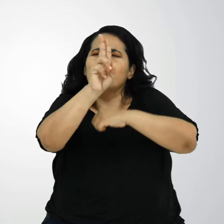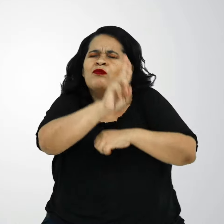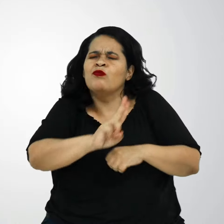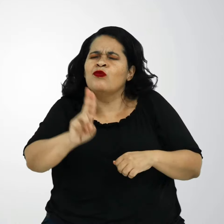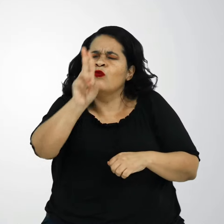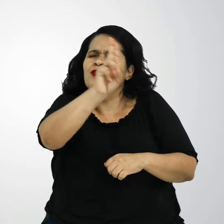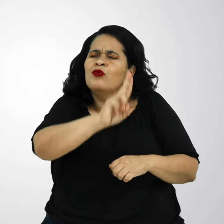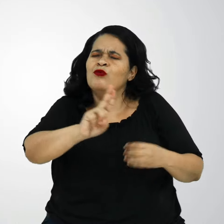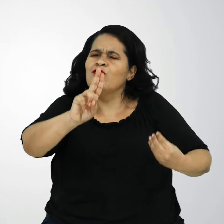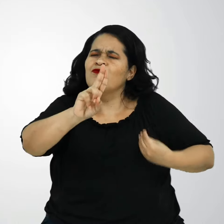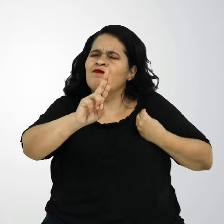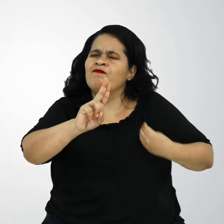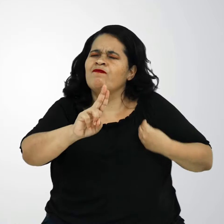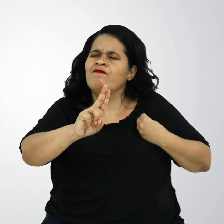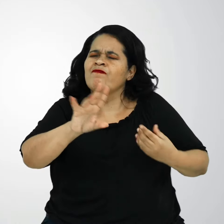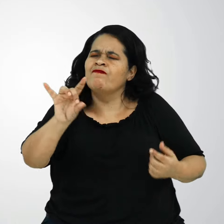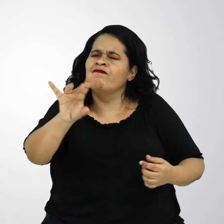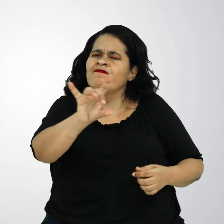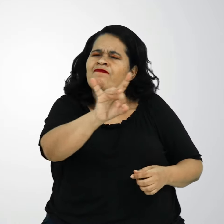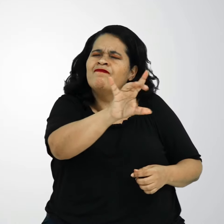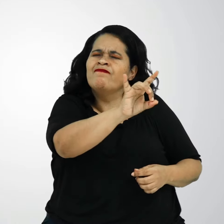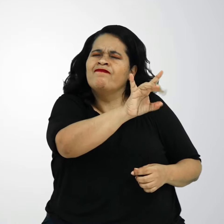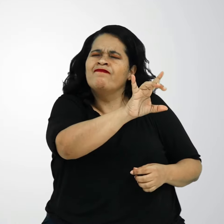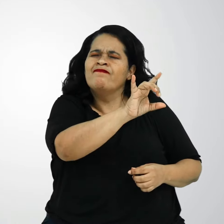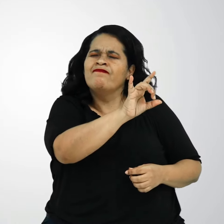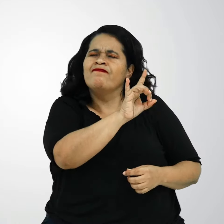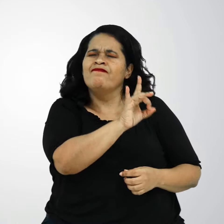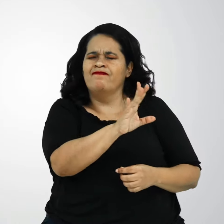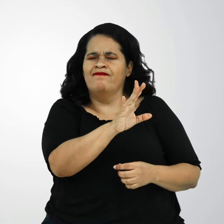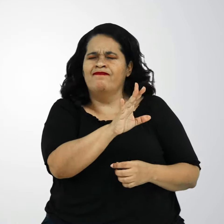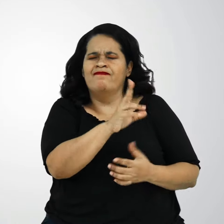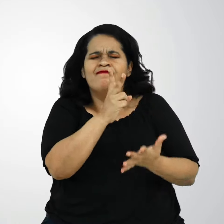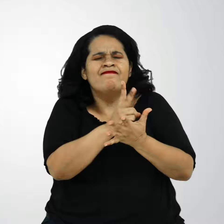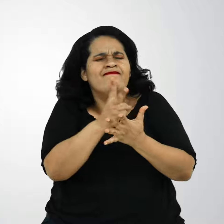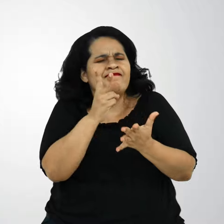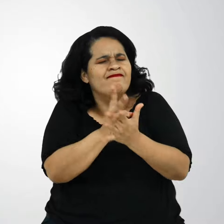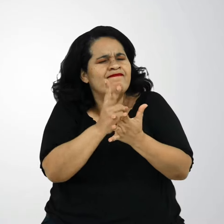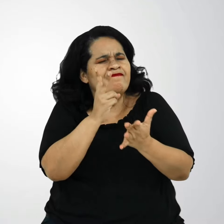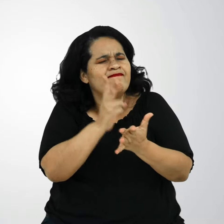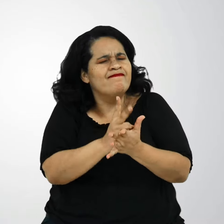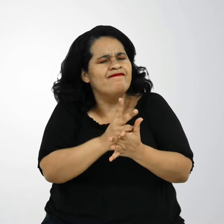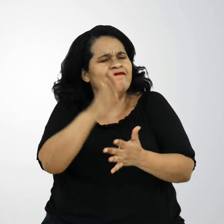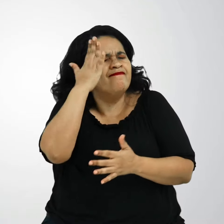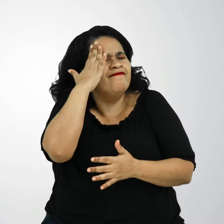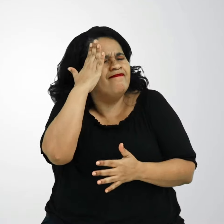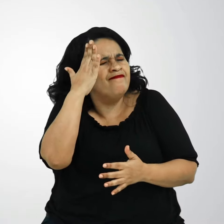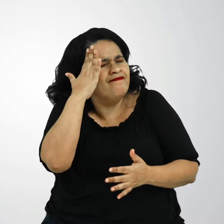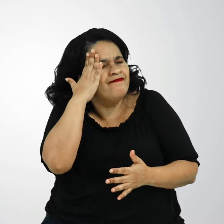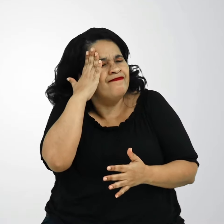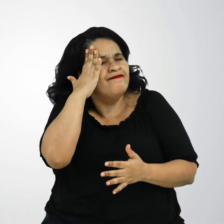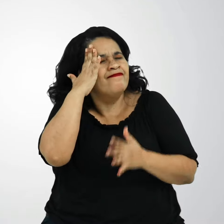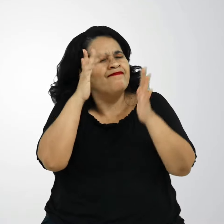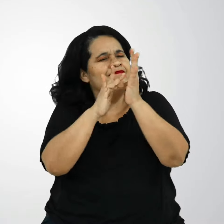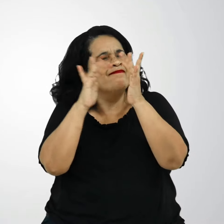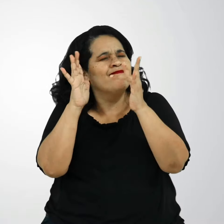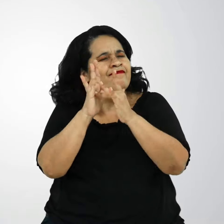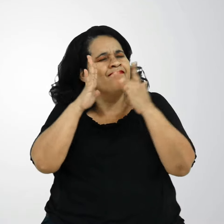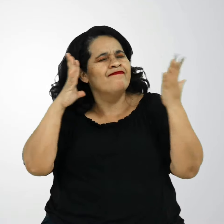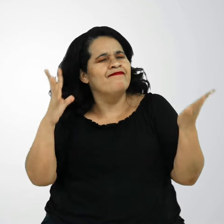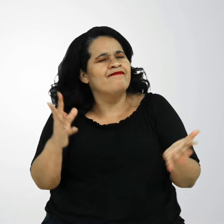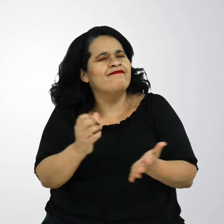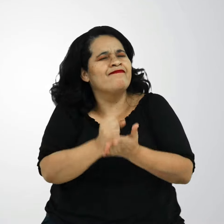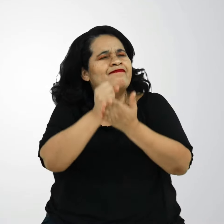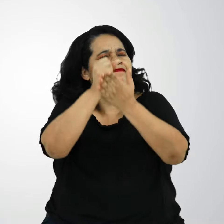por Ti, alimentados pela Tua palavra e tenham cada dia mais a convicção da salvação em Cristo Jesus e